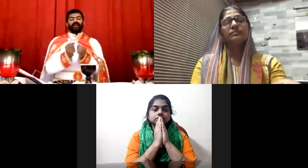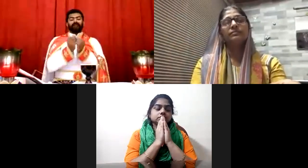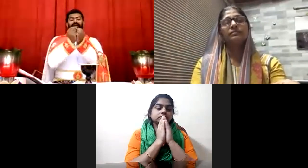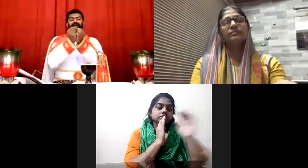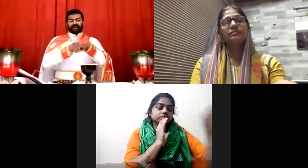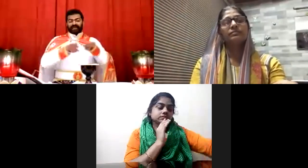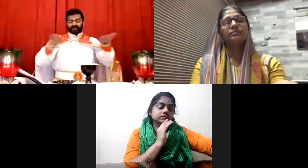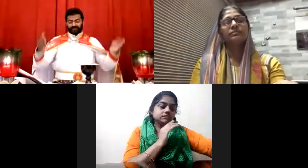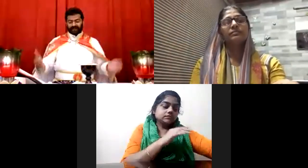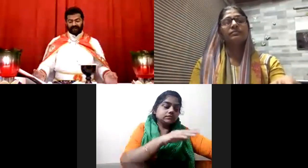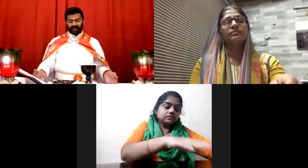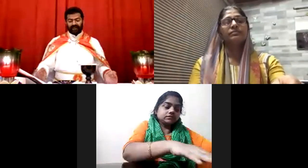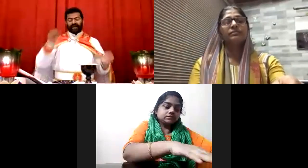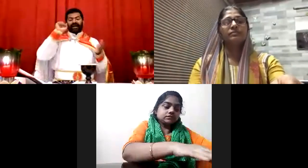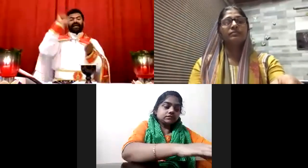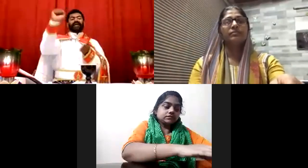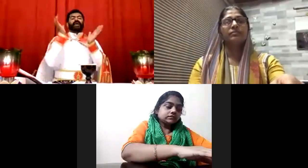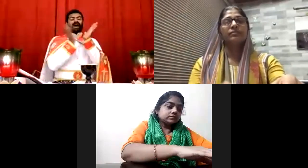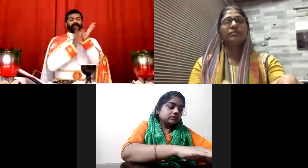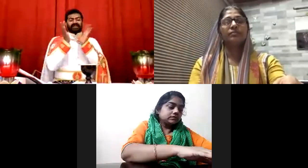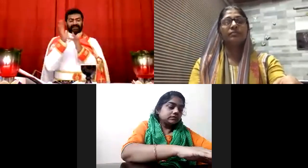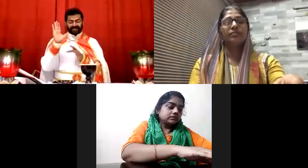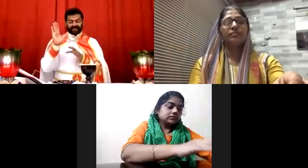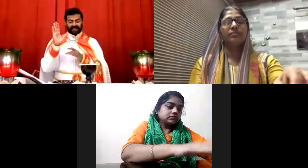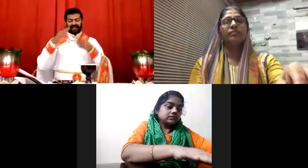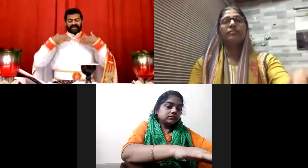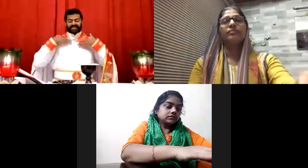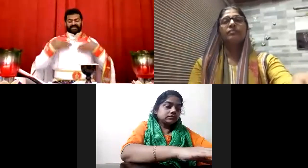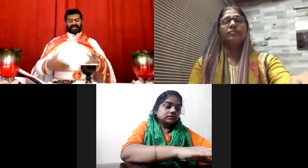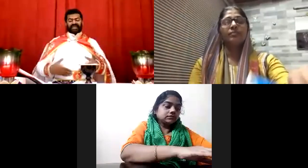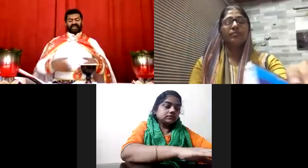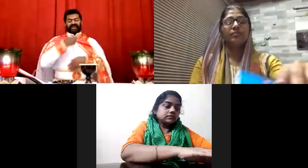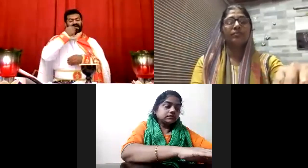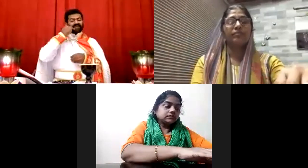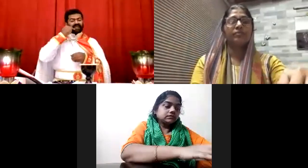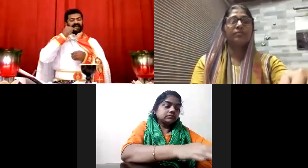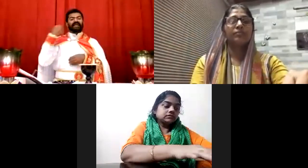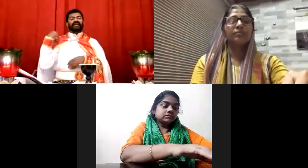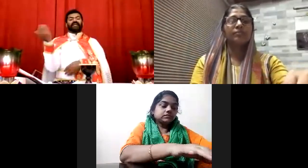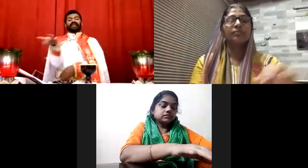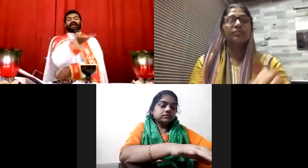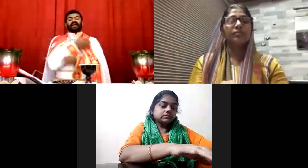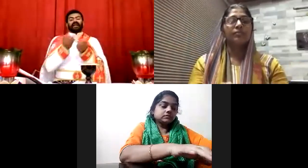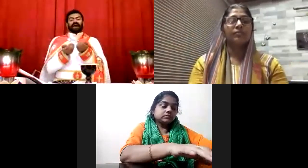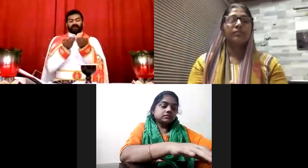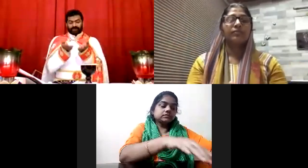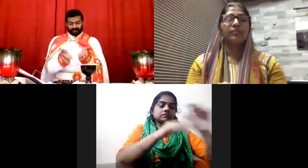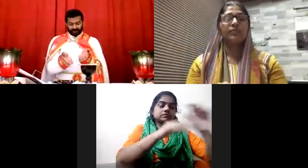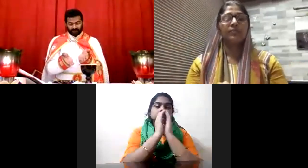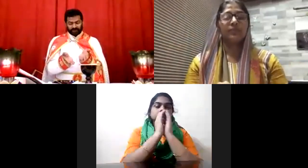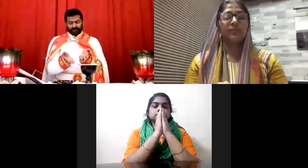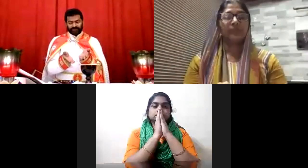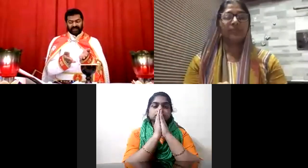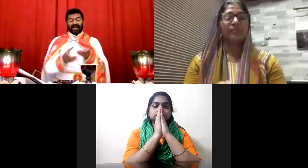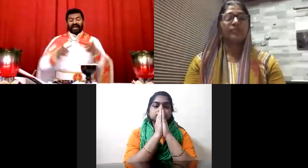ഈ ബലിപീഠത്തിന്മേൽ അങ്ങയുടെ അഭിഷിക്തന്റെ ശരീര രക്തങ്ങൾ ഞങ്ങൾ